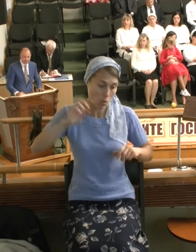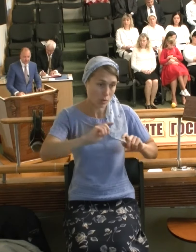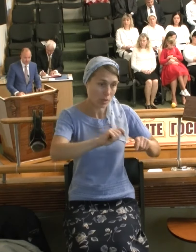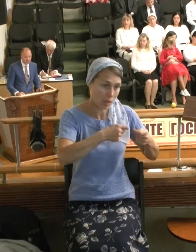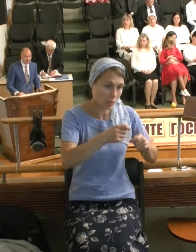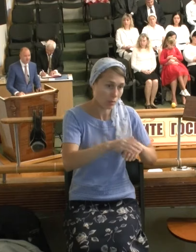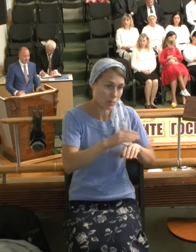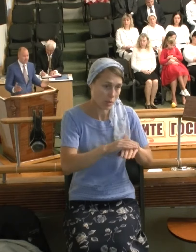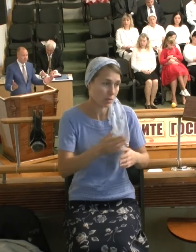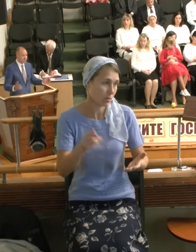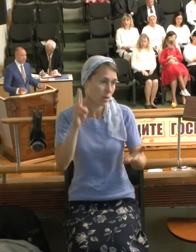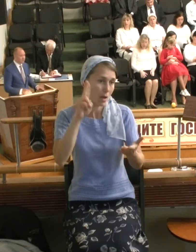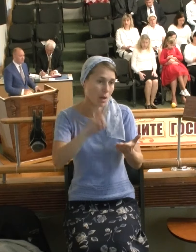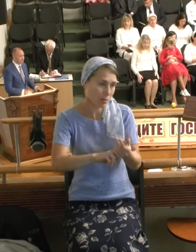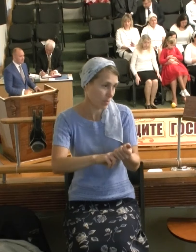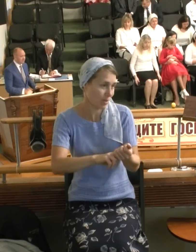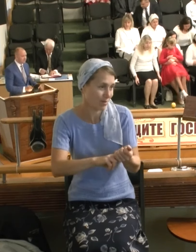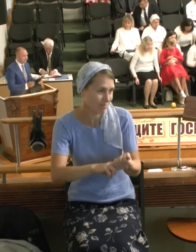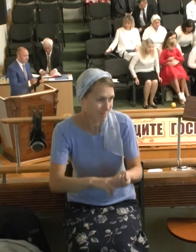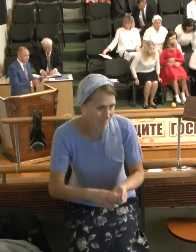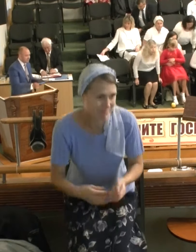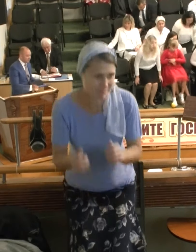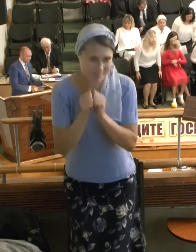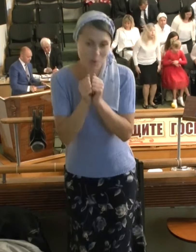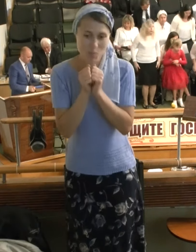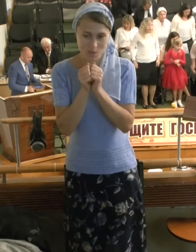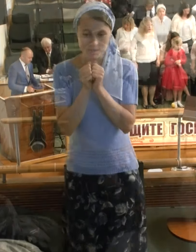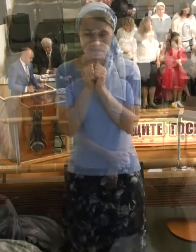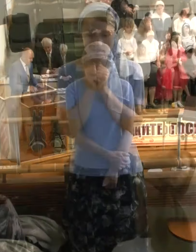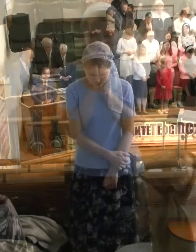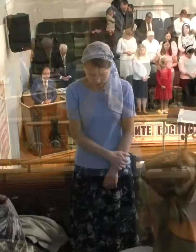Ним. Аминь. Давайте помолимся.